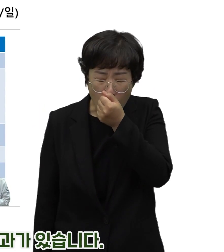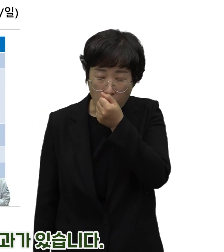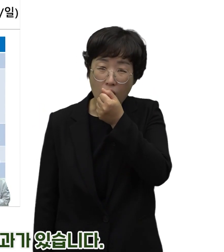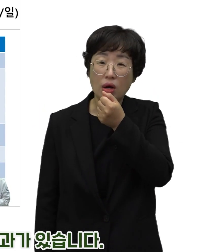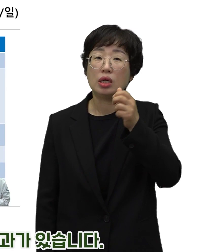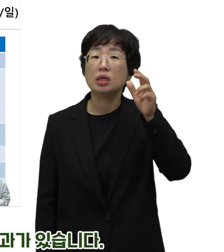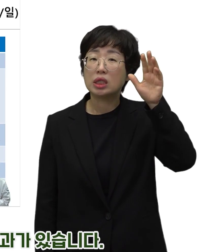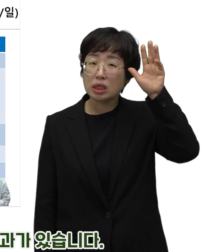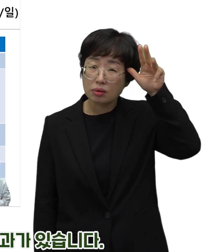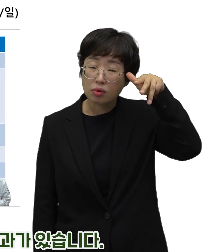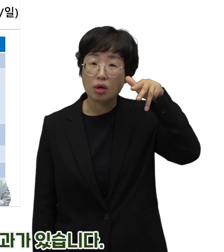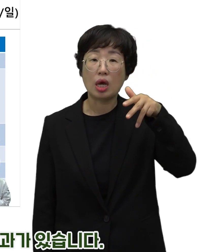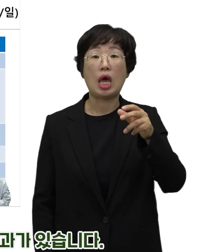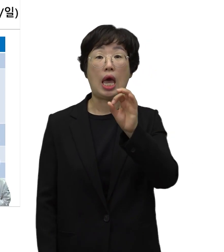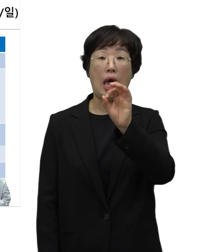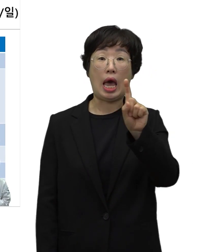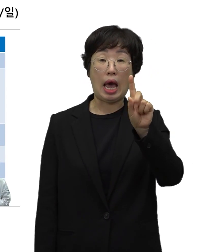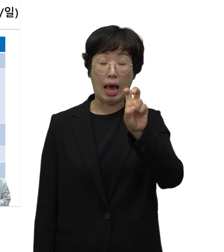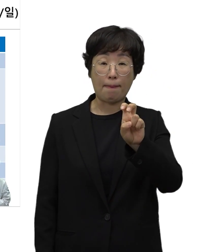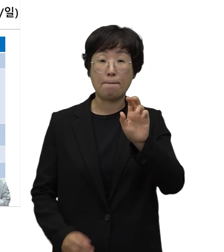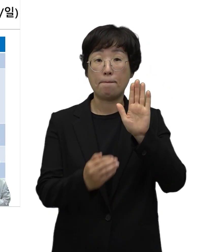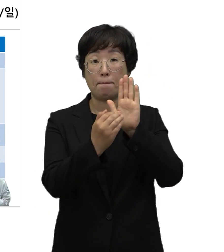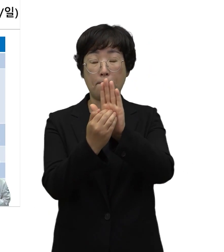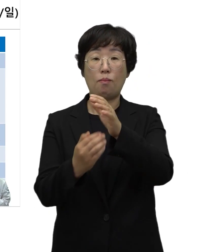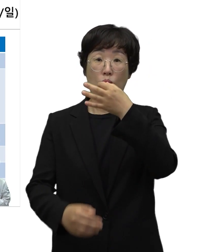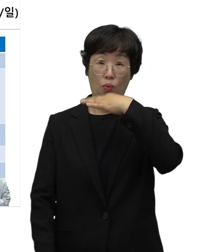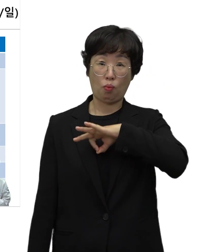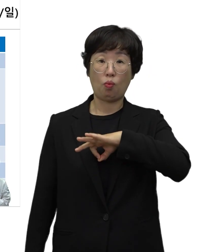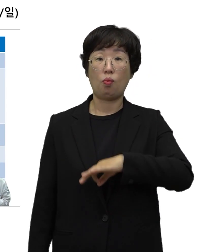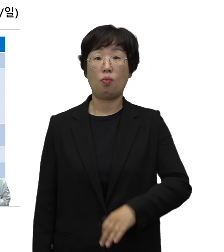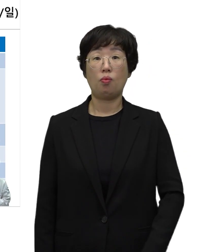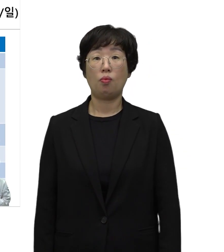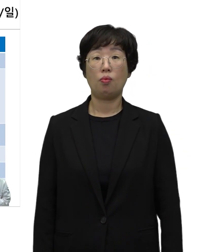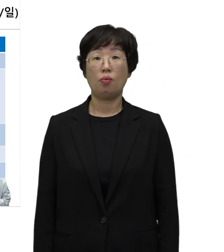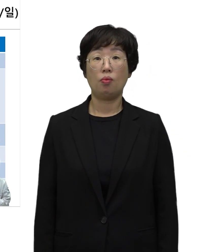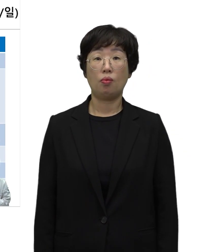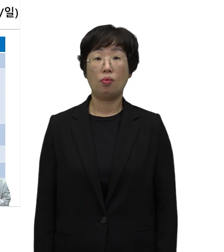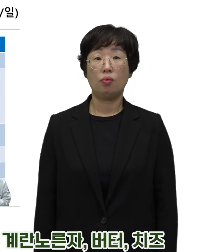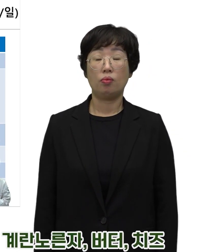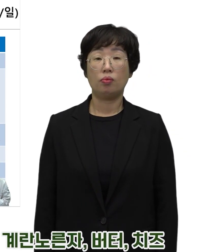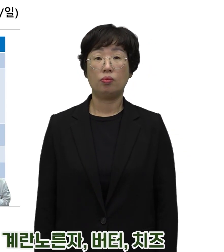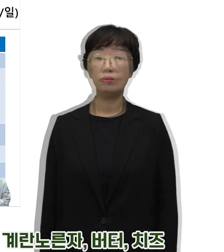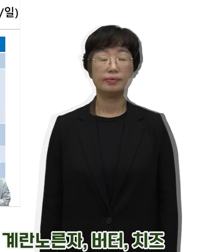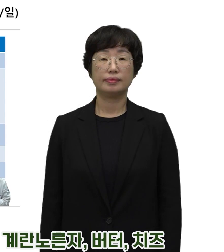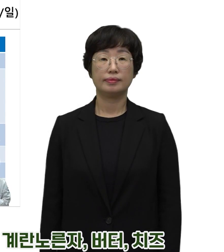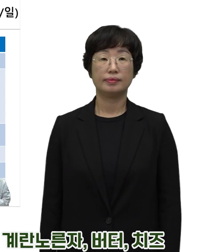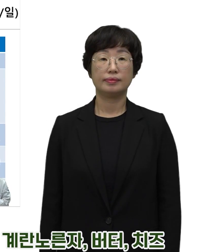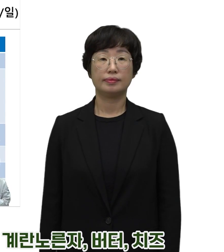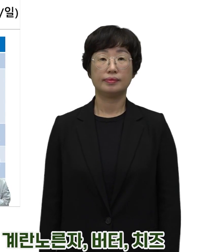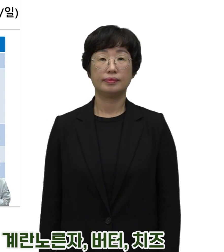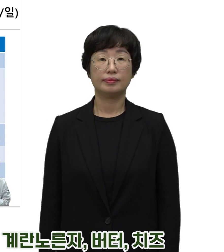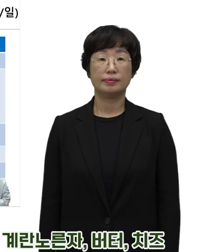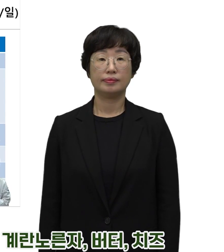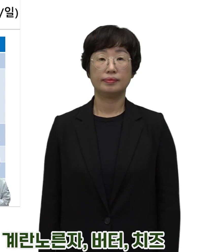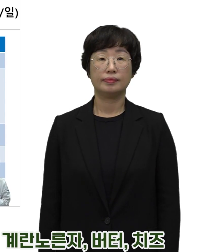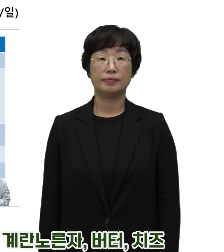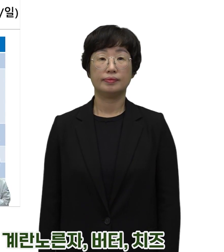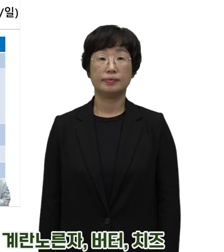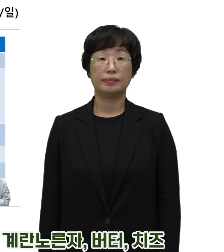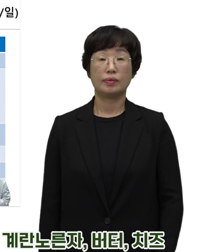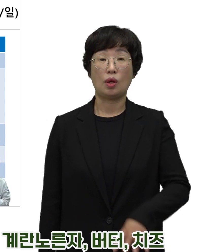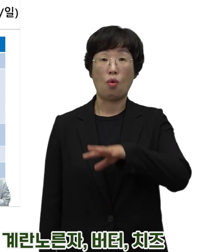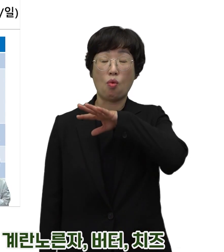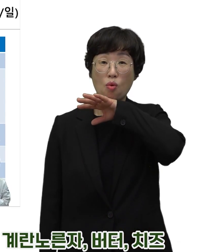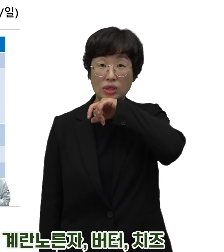있습니다. 다음은 콜레스테롤인데요. 오징어와 전복, 새우,